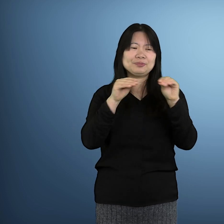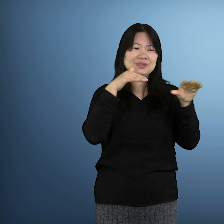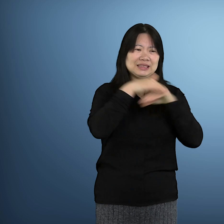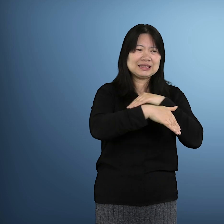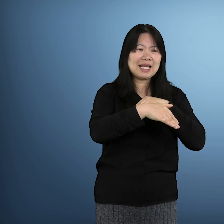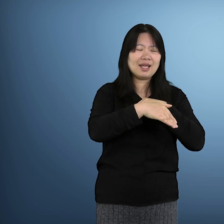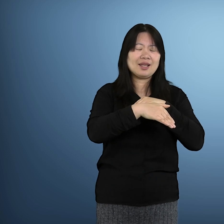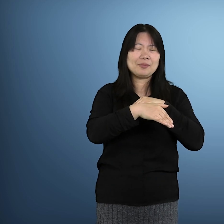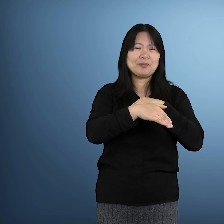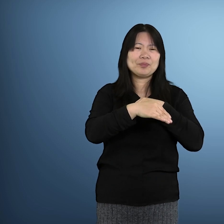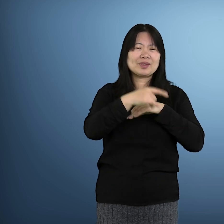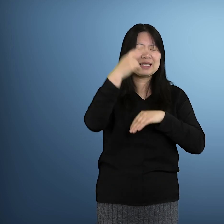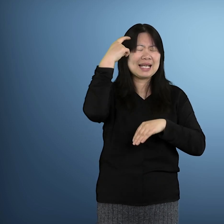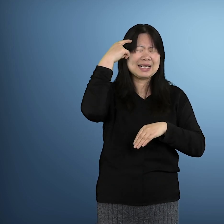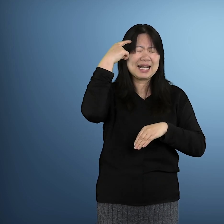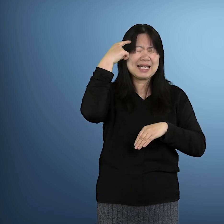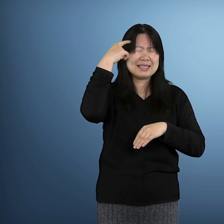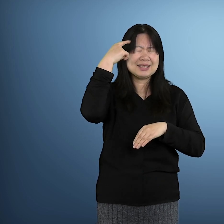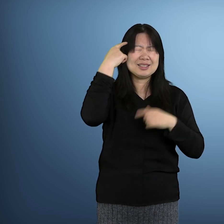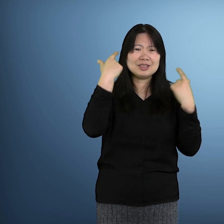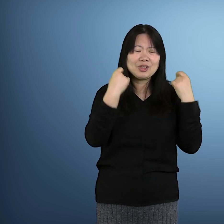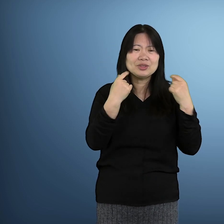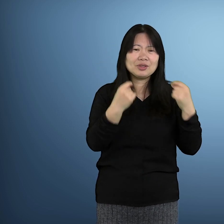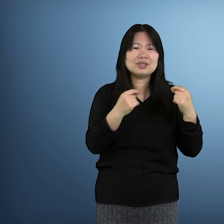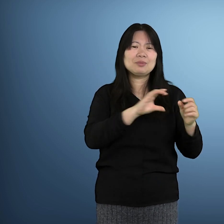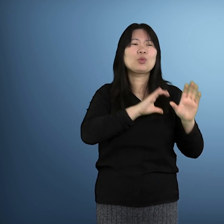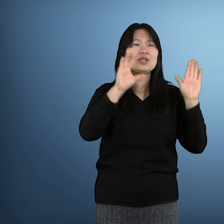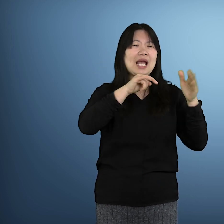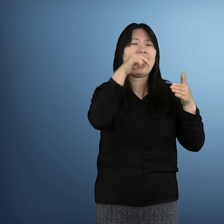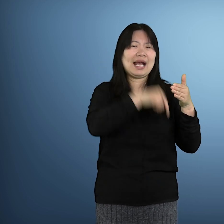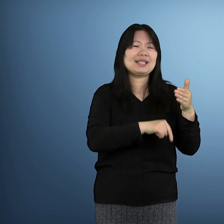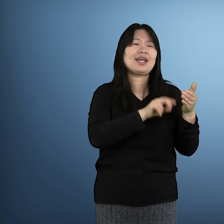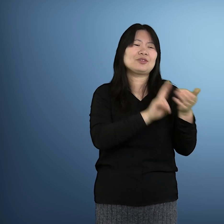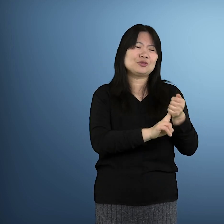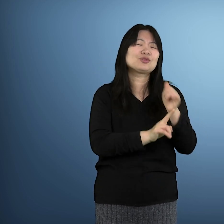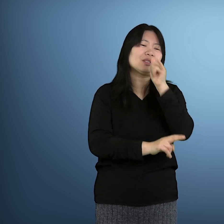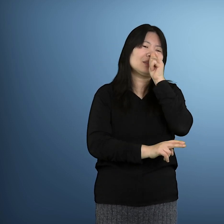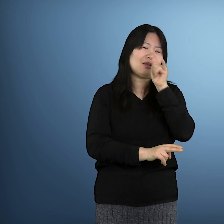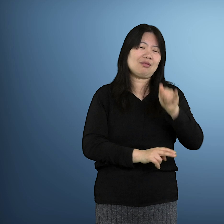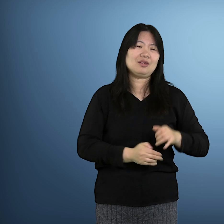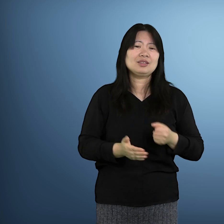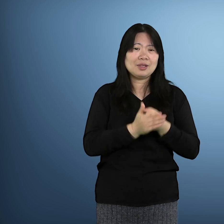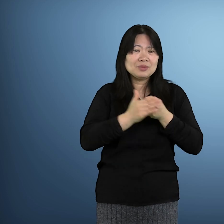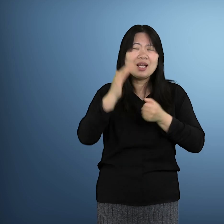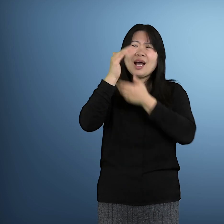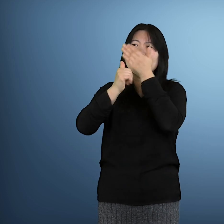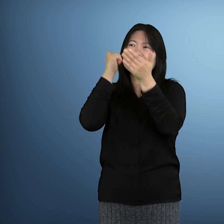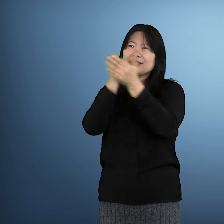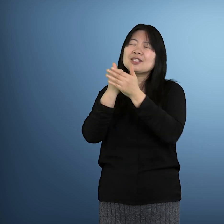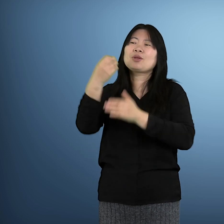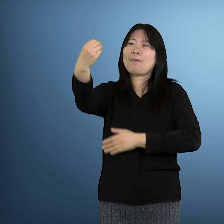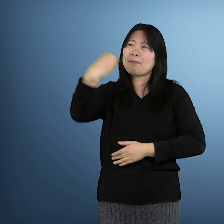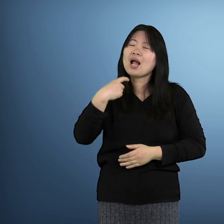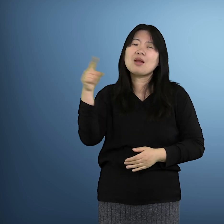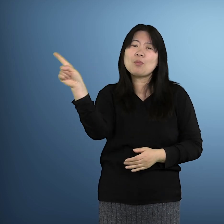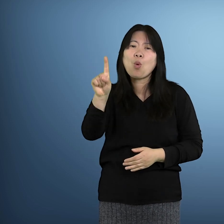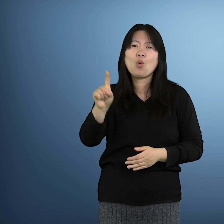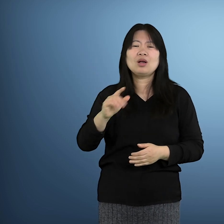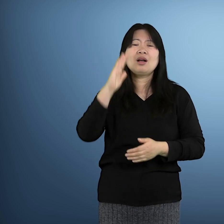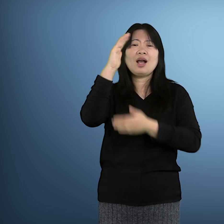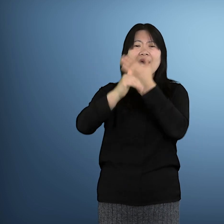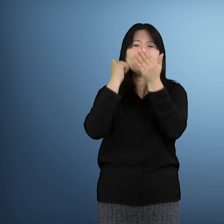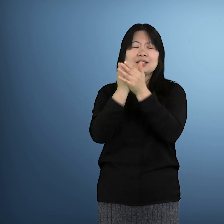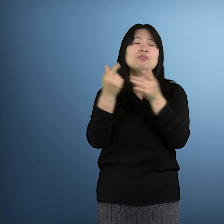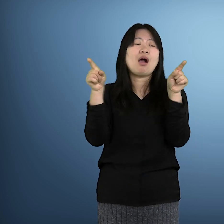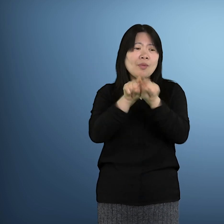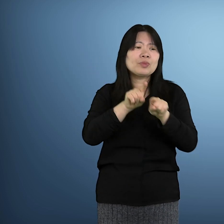모세의 저변의 가치관을 엿볼 수 있는 거죠. 그래서 하나님이 대번에 뭐라 그래요? 내가